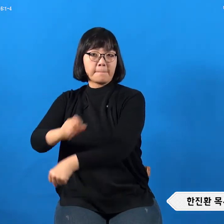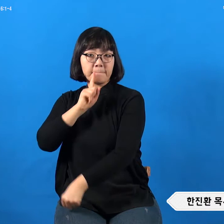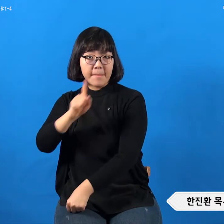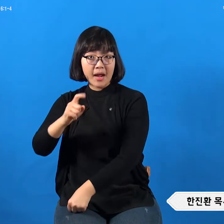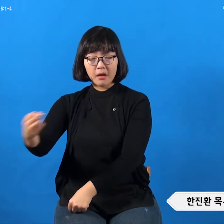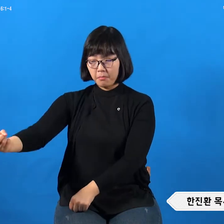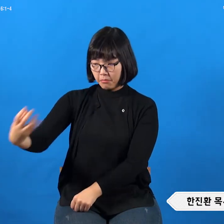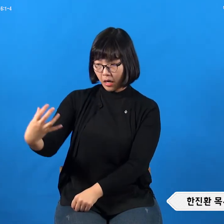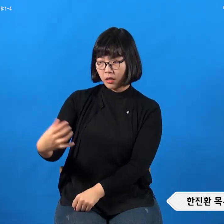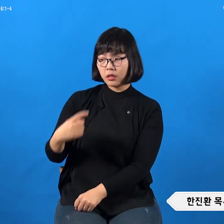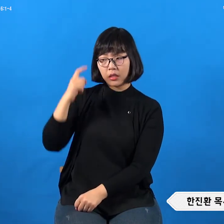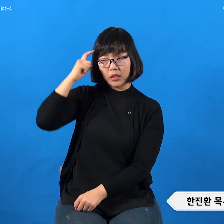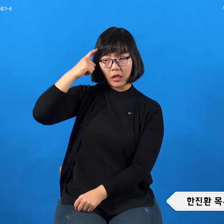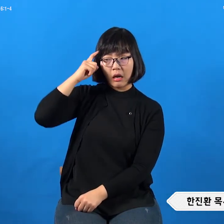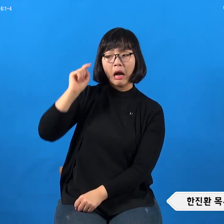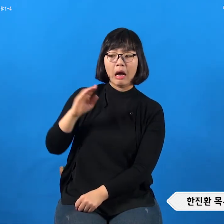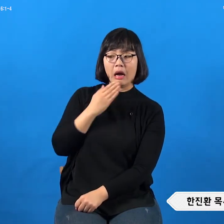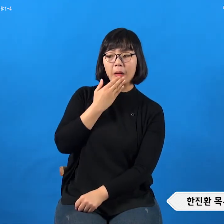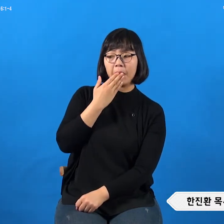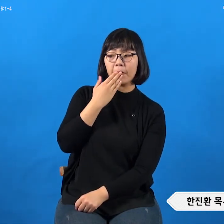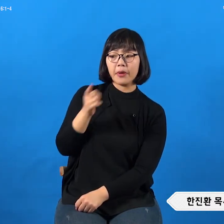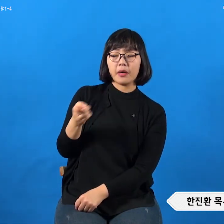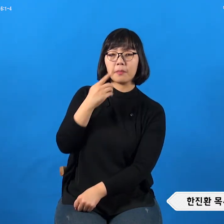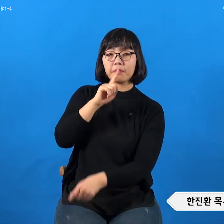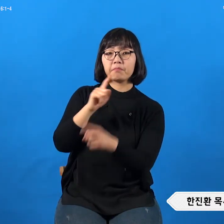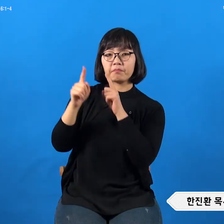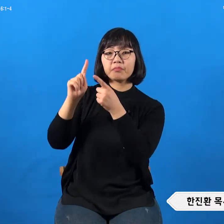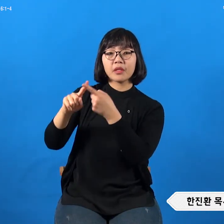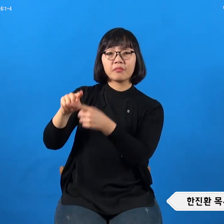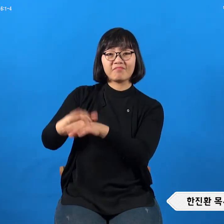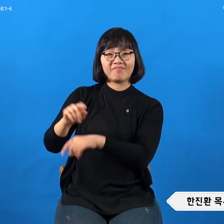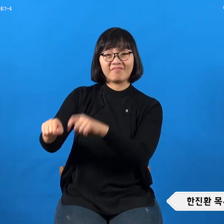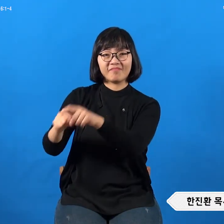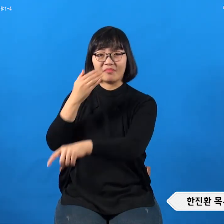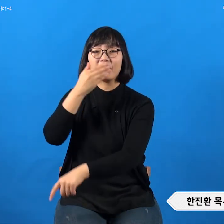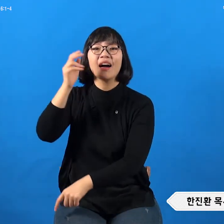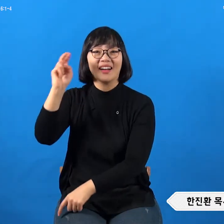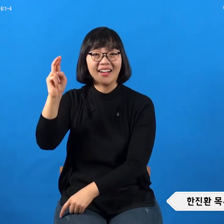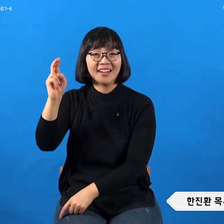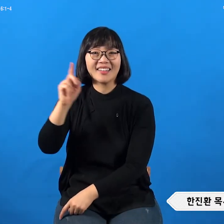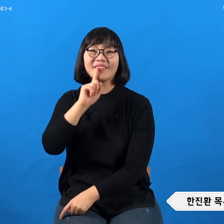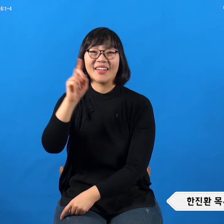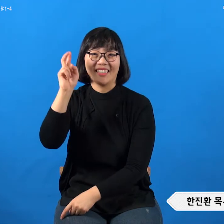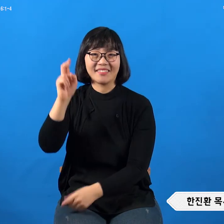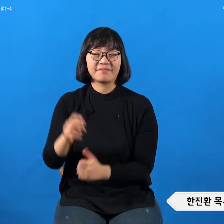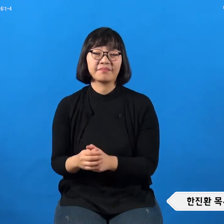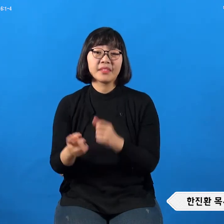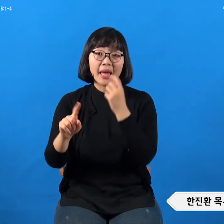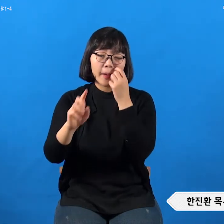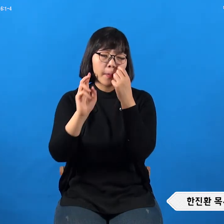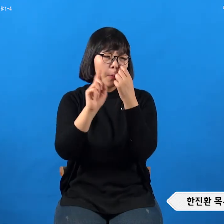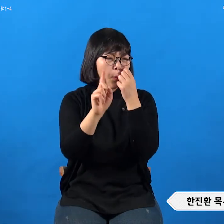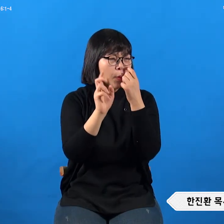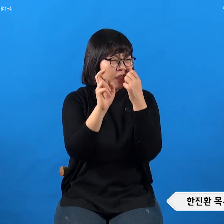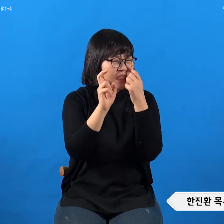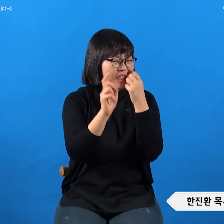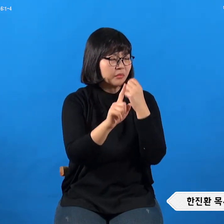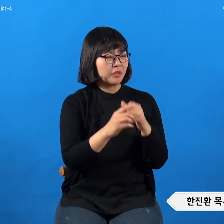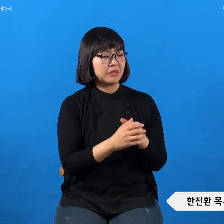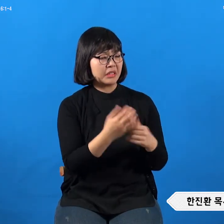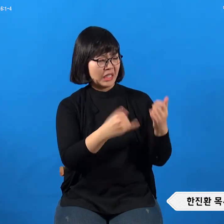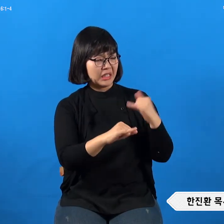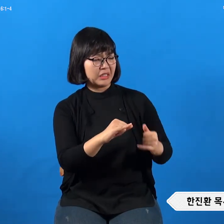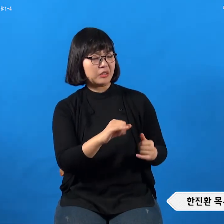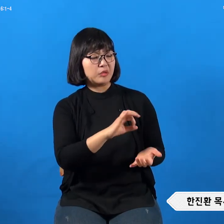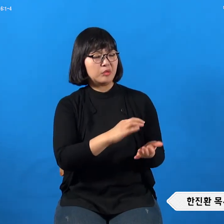실천할 가능성이 높구나 생각을 했습니다. 그게 아니고 자식들 주기는 멀죠. 얼마나 어려운 선교지가